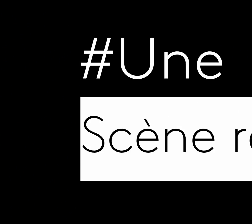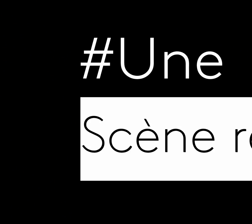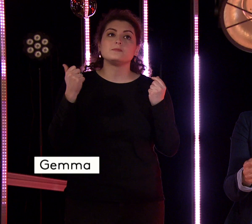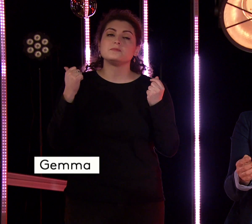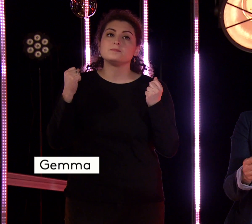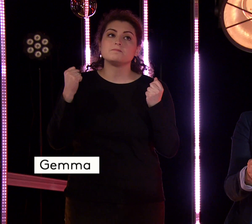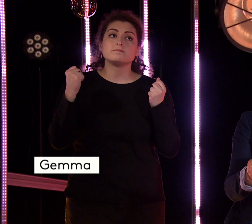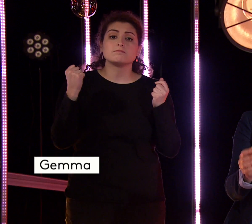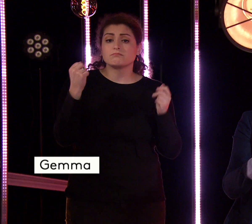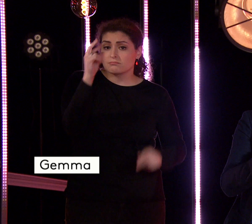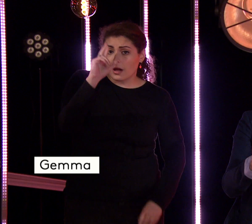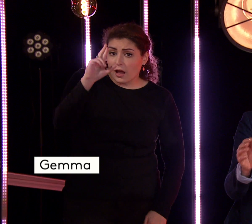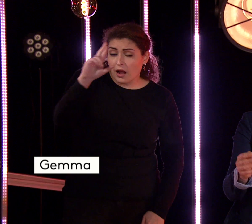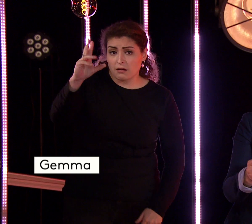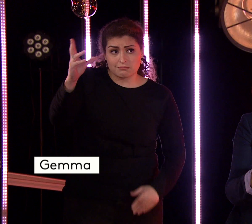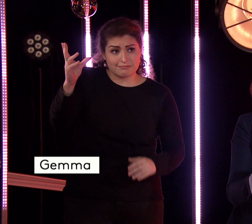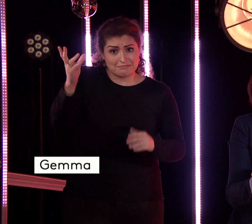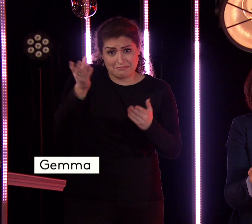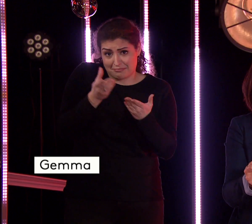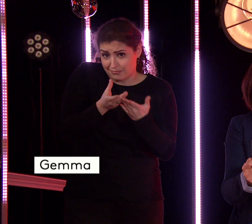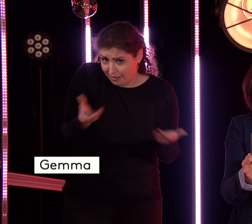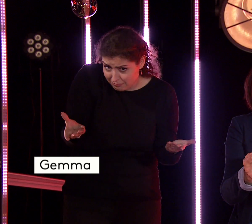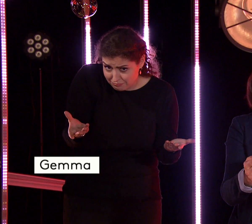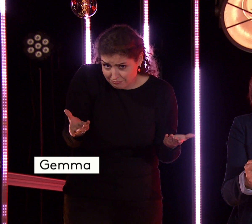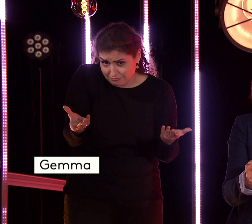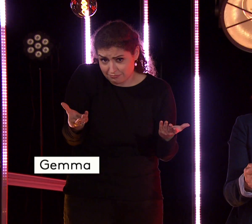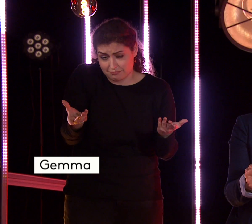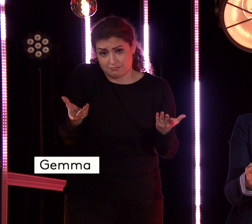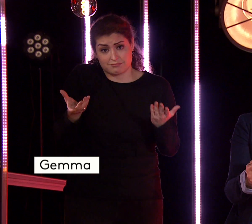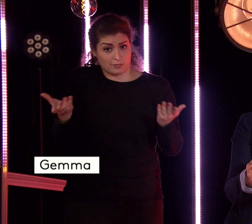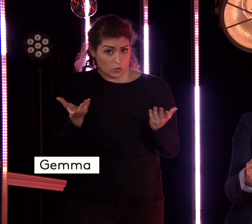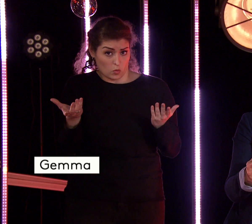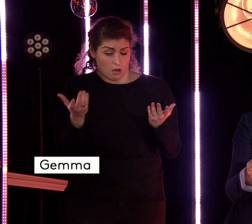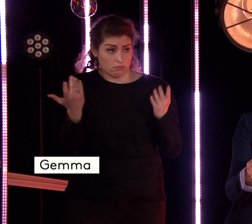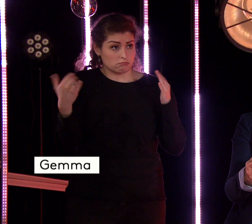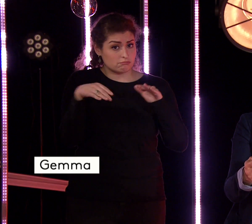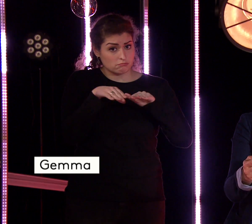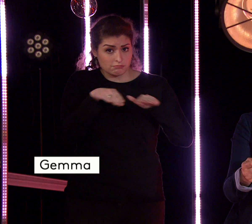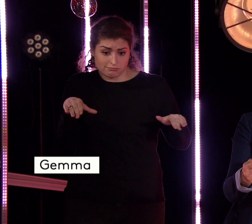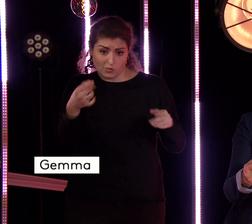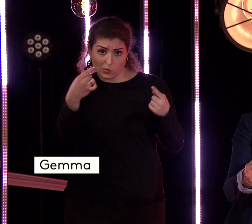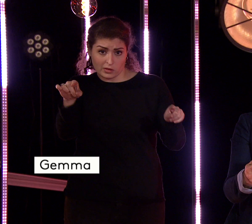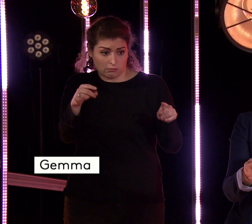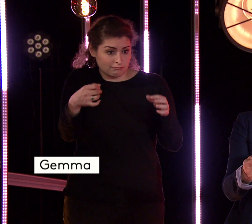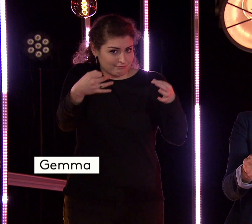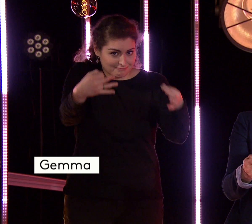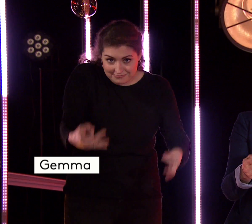un rêve simple un basique des scènes normal